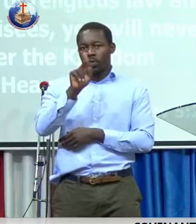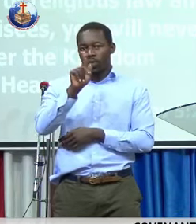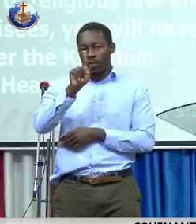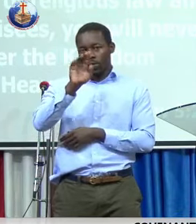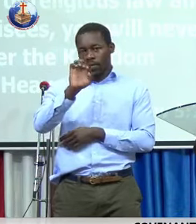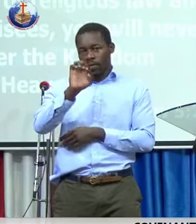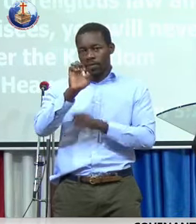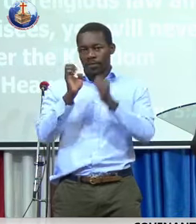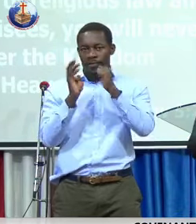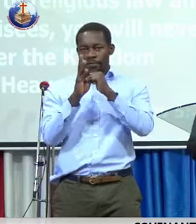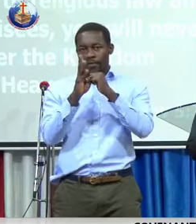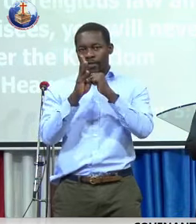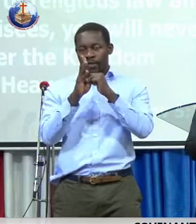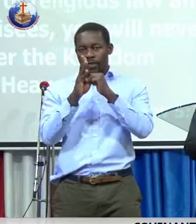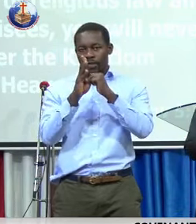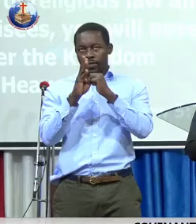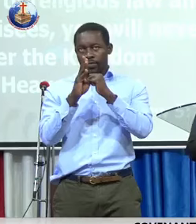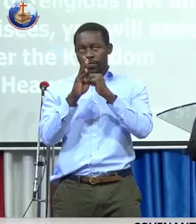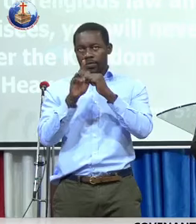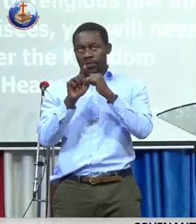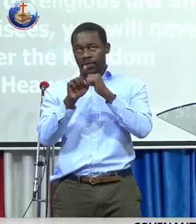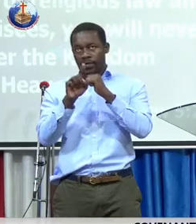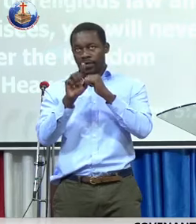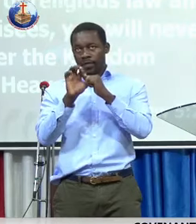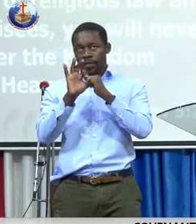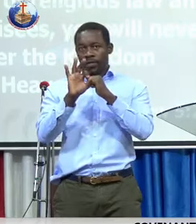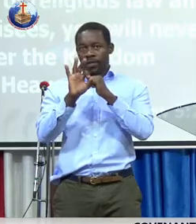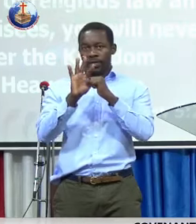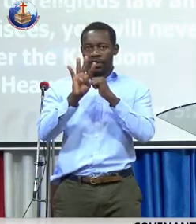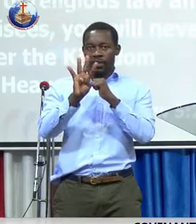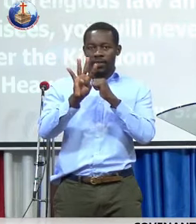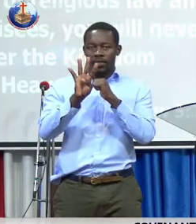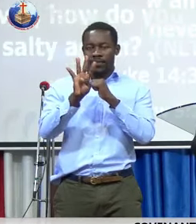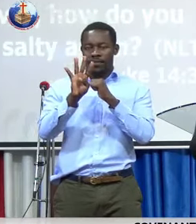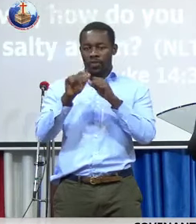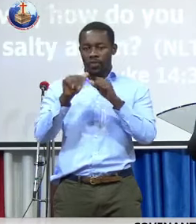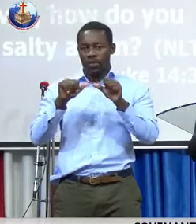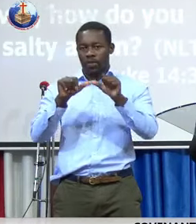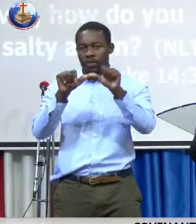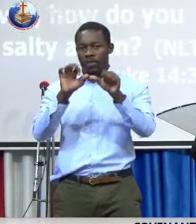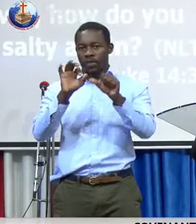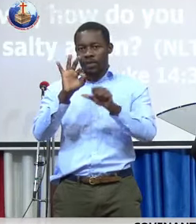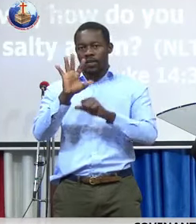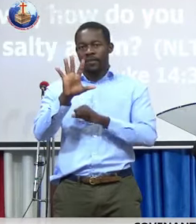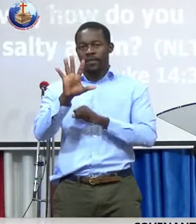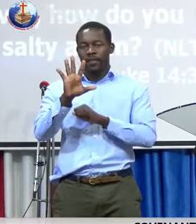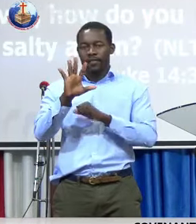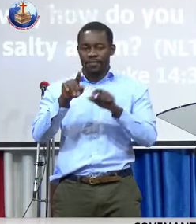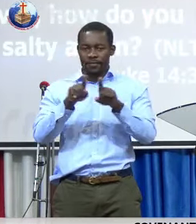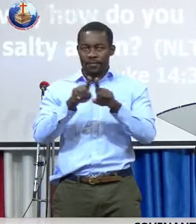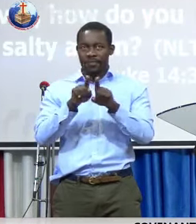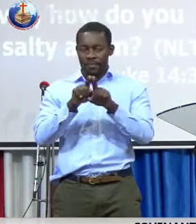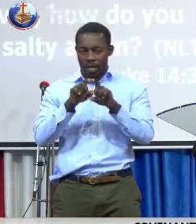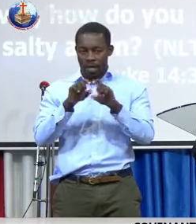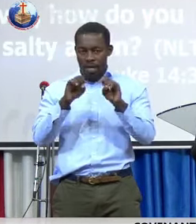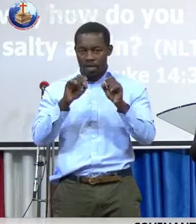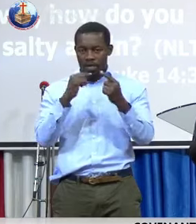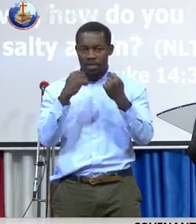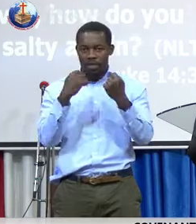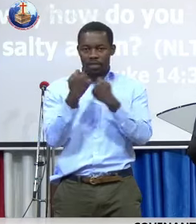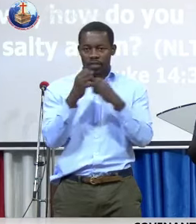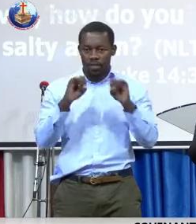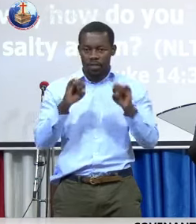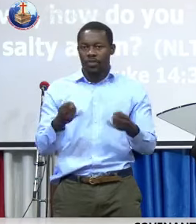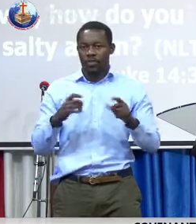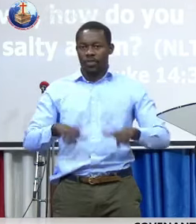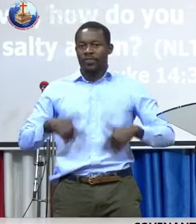35. Tuende katika Luka 14 kuanzia mstari 34 na 35. Still in that New Living Translation. Katika